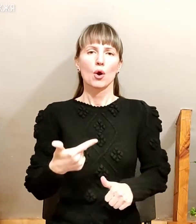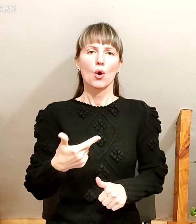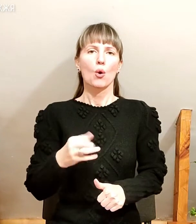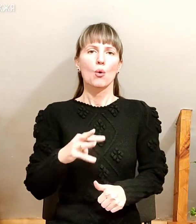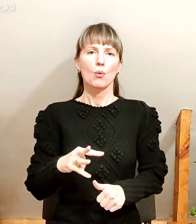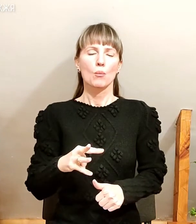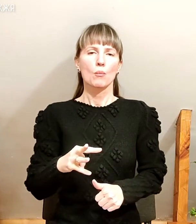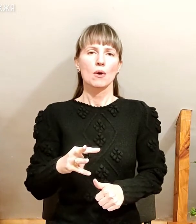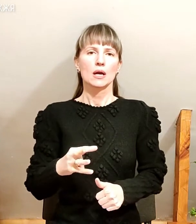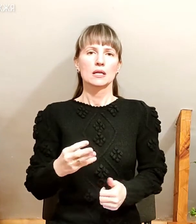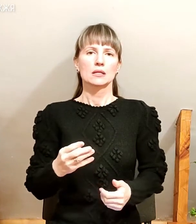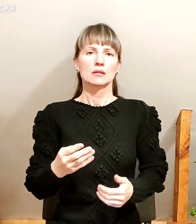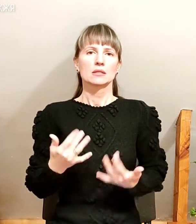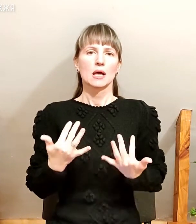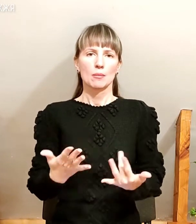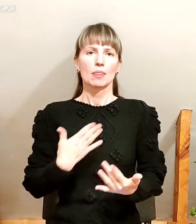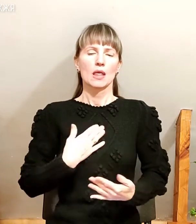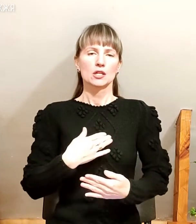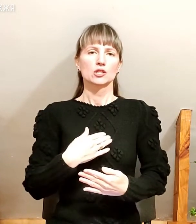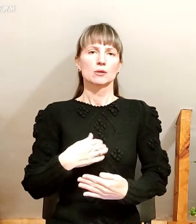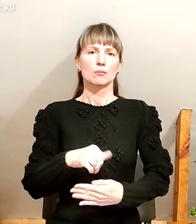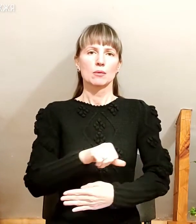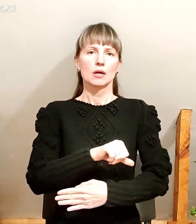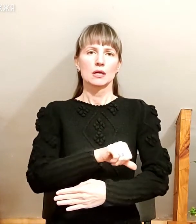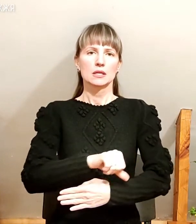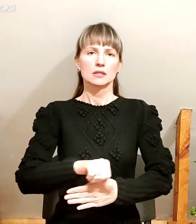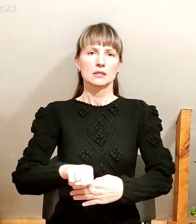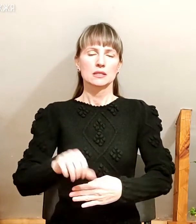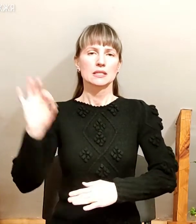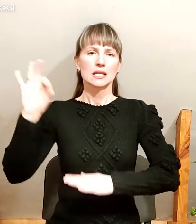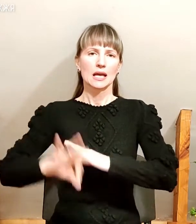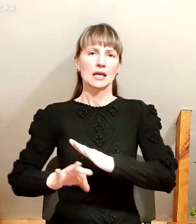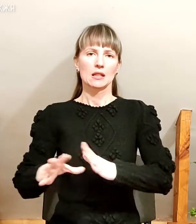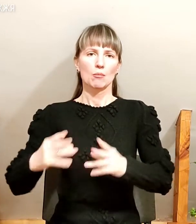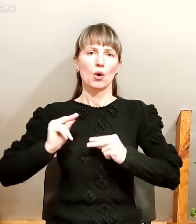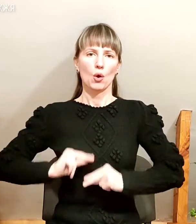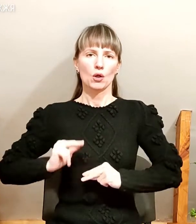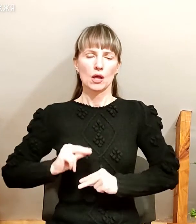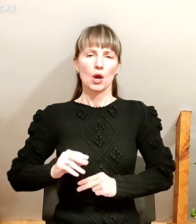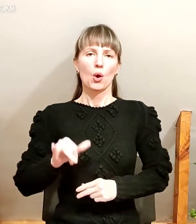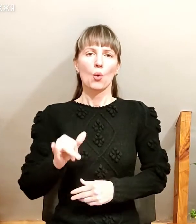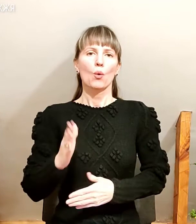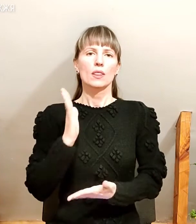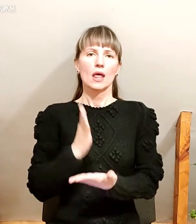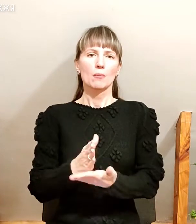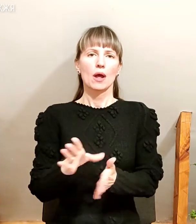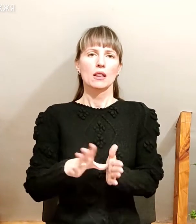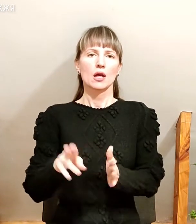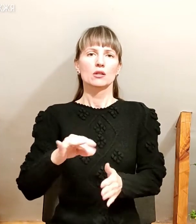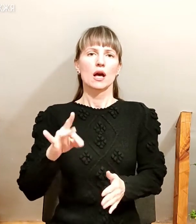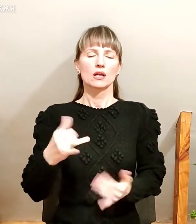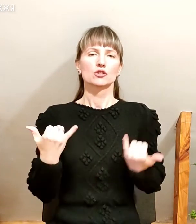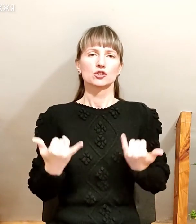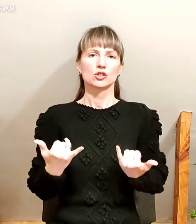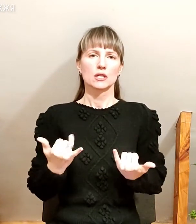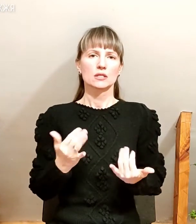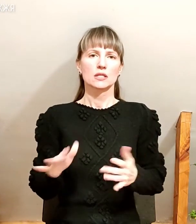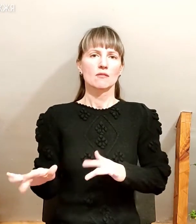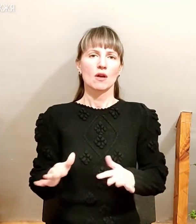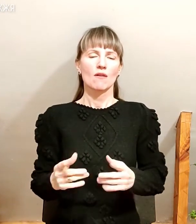запити нашим західним колегам. У напрямку Енергодара нині рухається велика колона